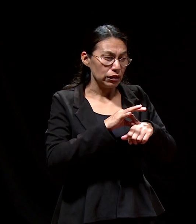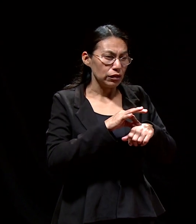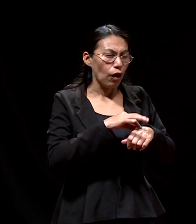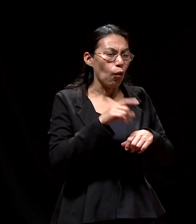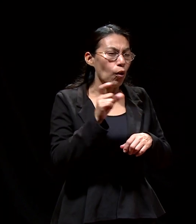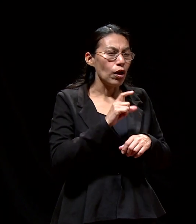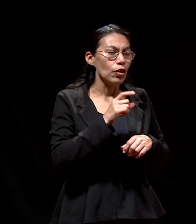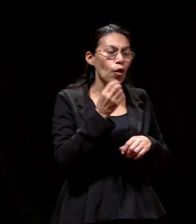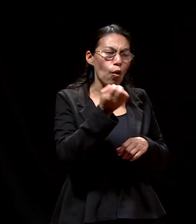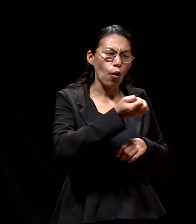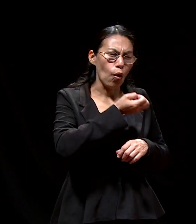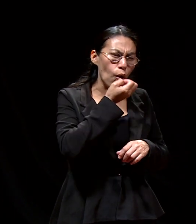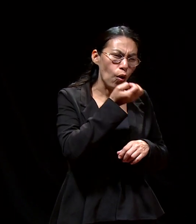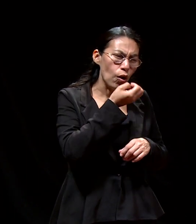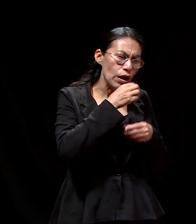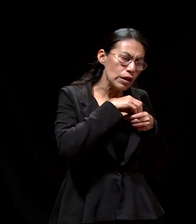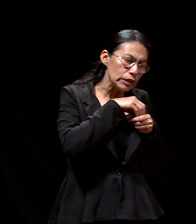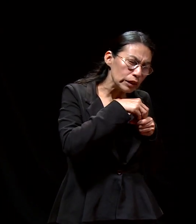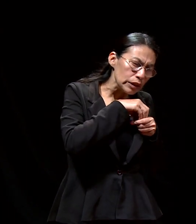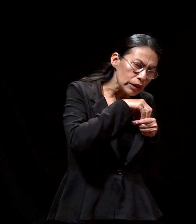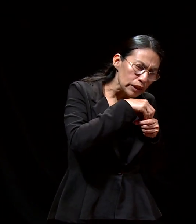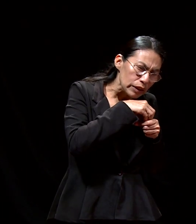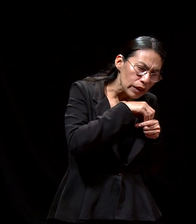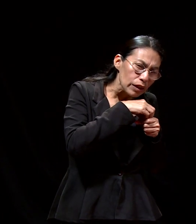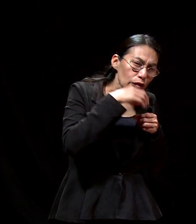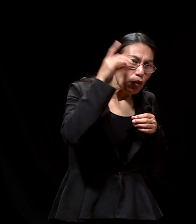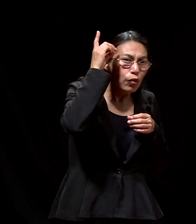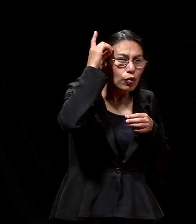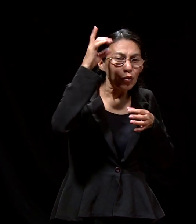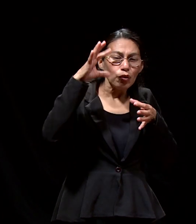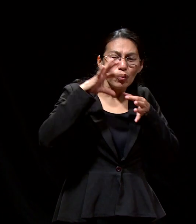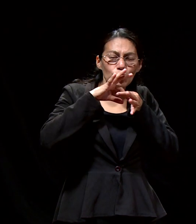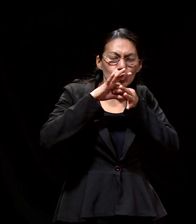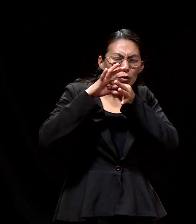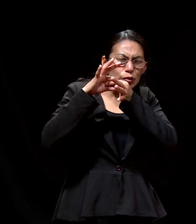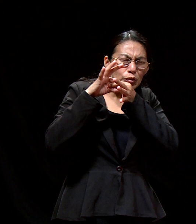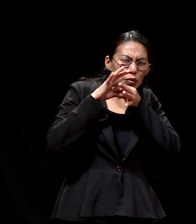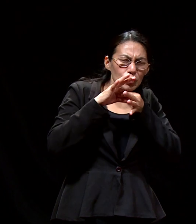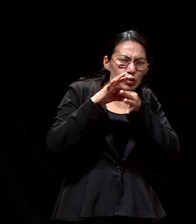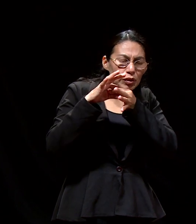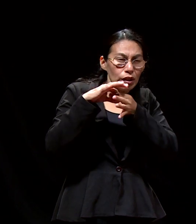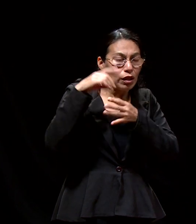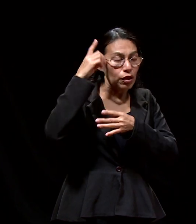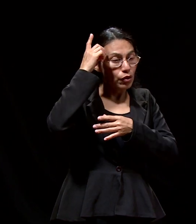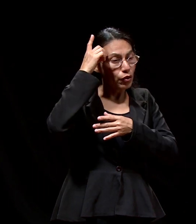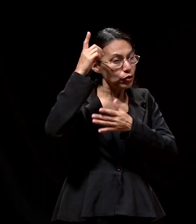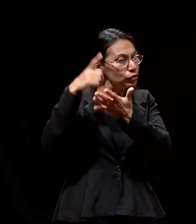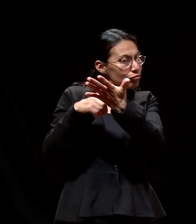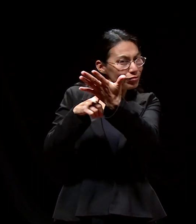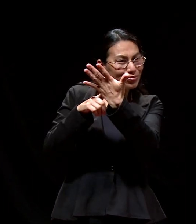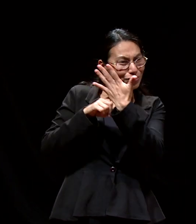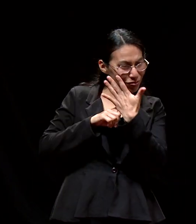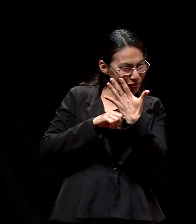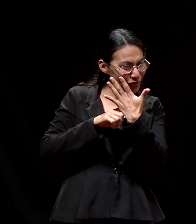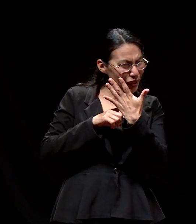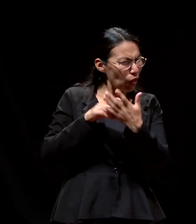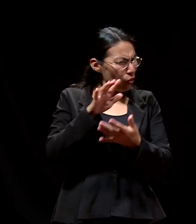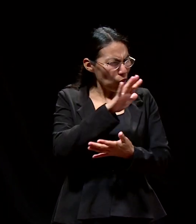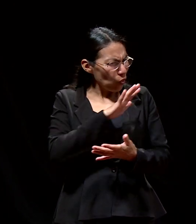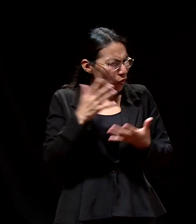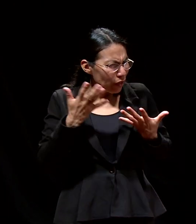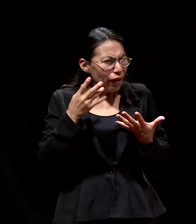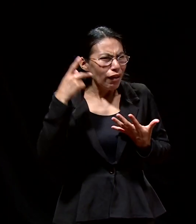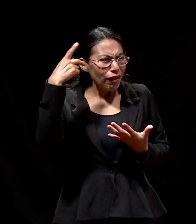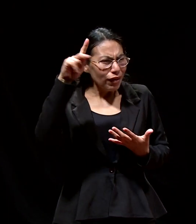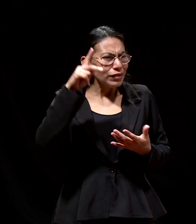la intimidad de la oración privada íntima como Dios se revela a ti como todo lo que es